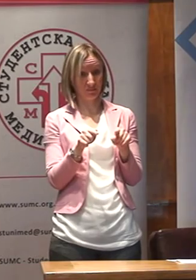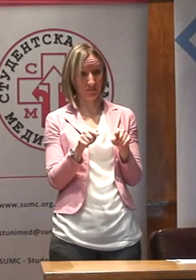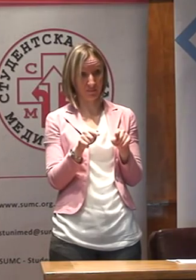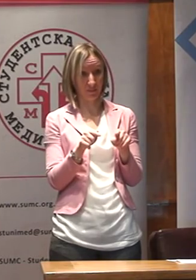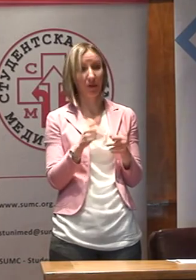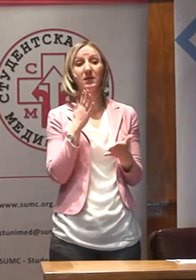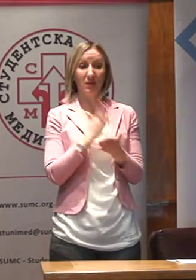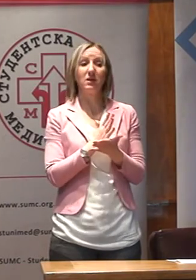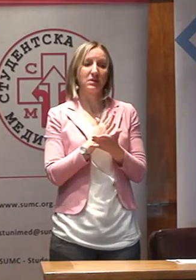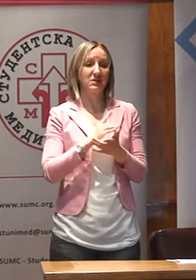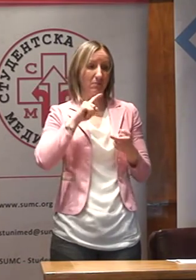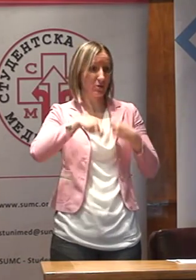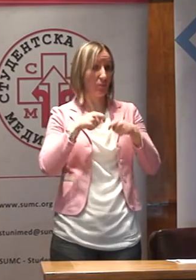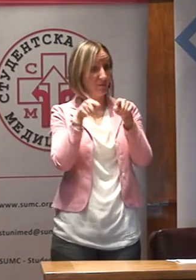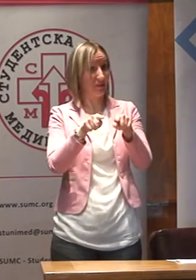Ova knjiga